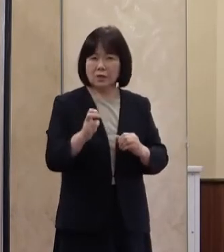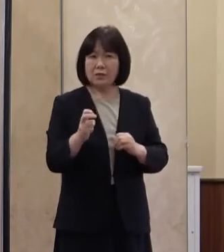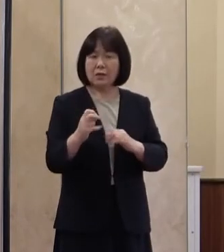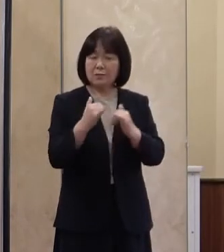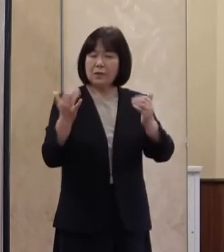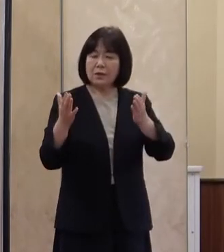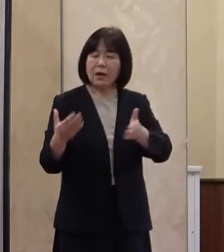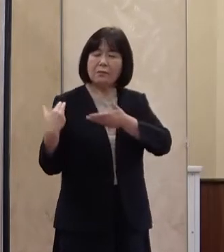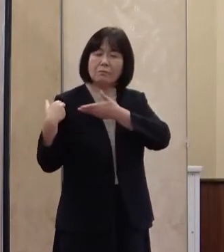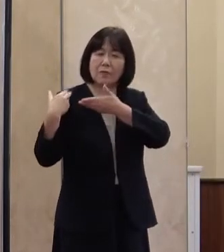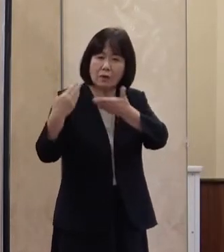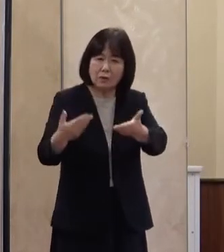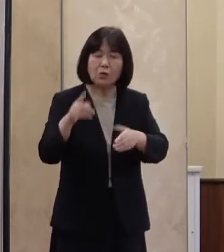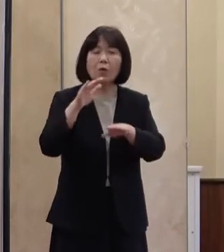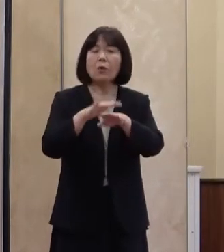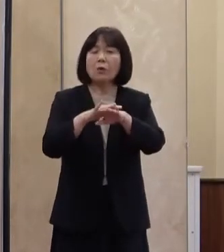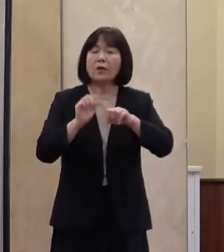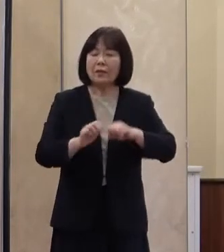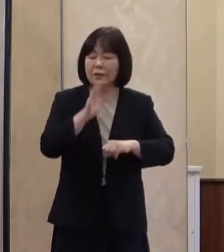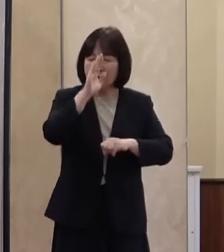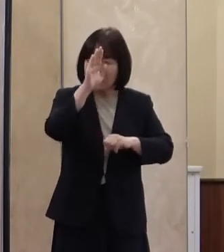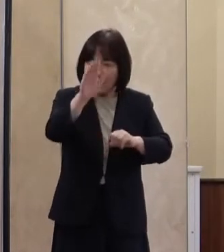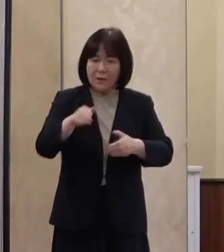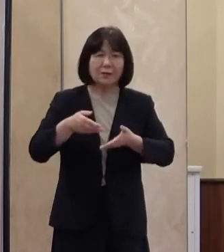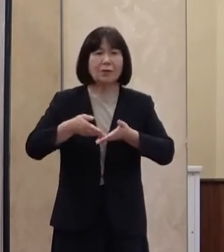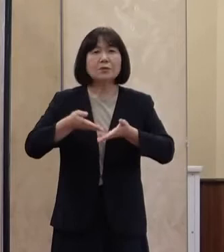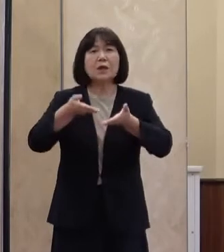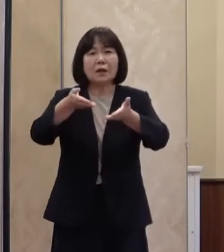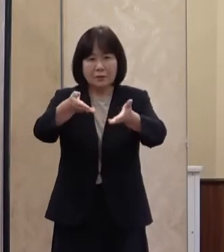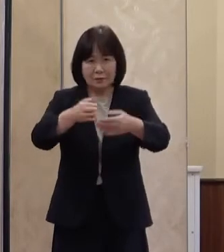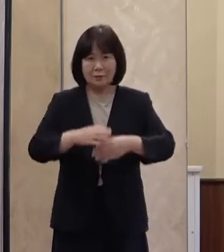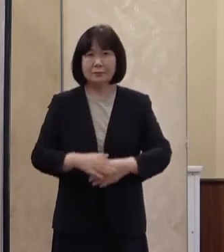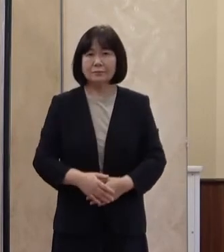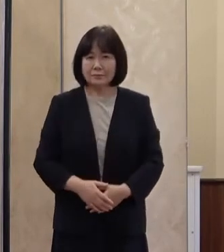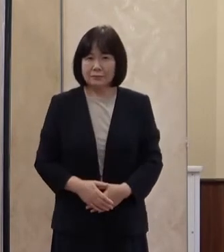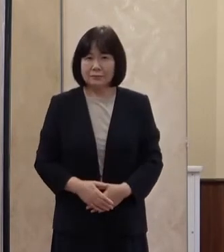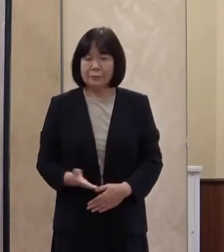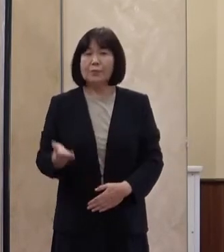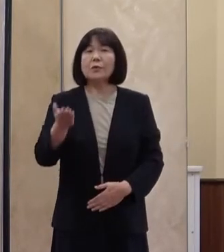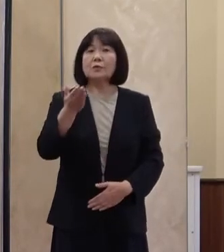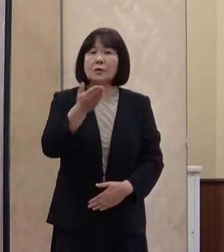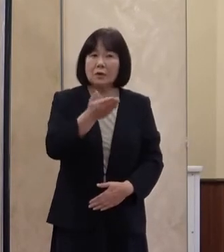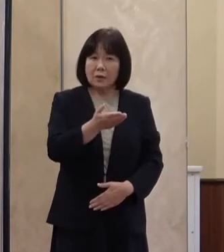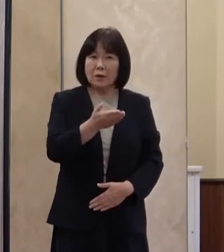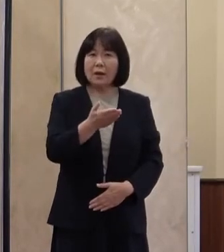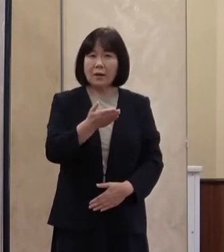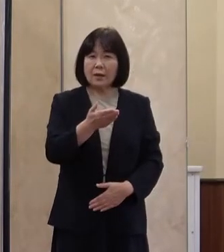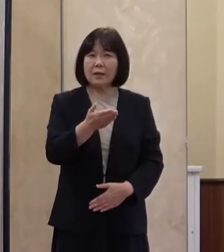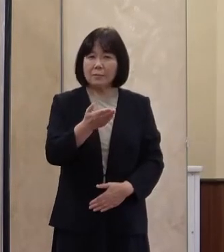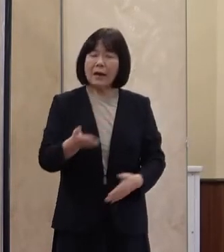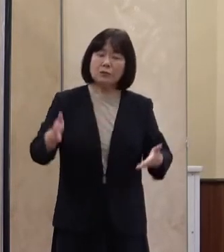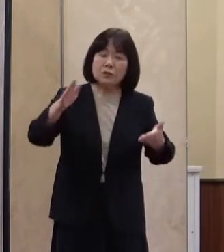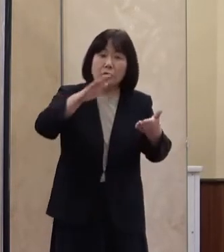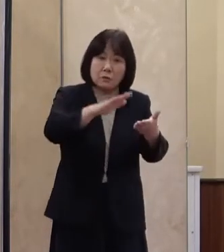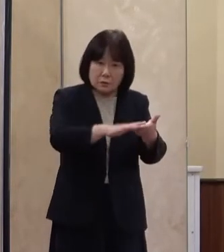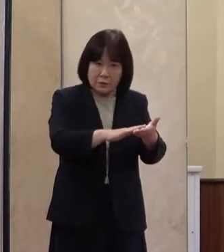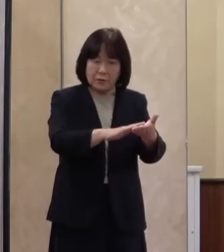こういうノウハウでやっていってくださいということを、お伝えをして、そしてやはり引き継いで